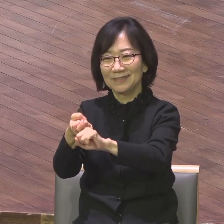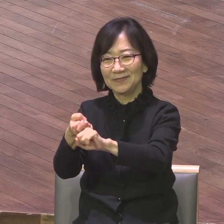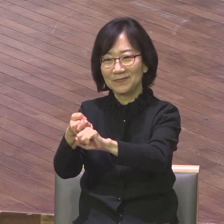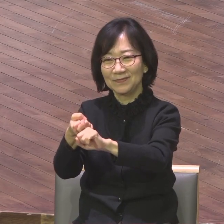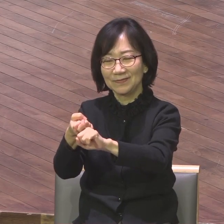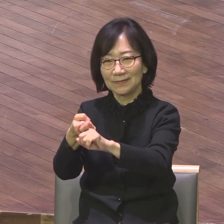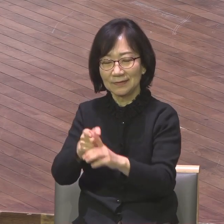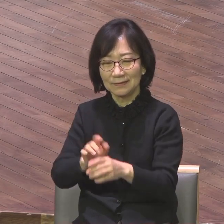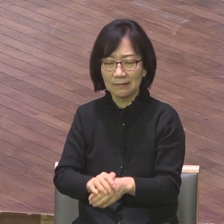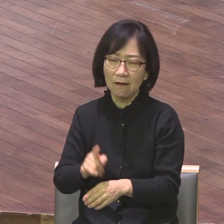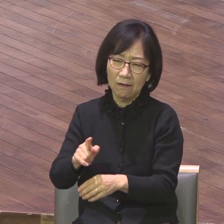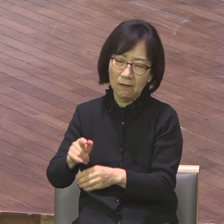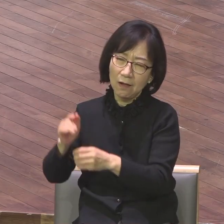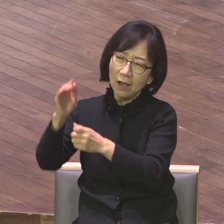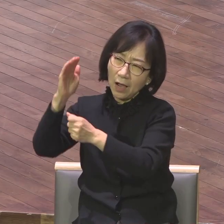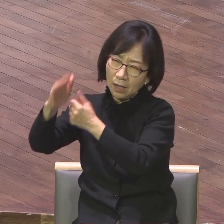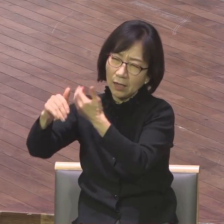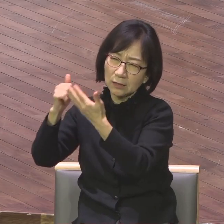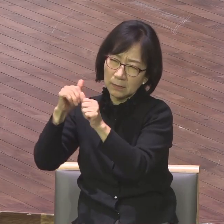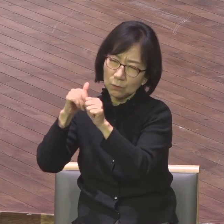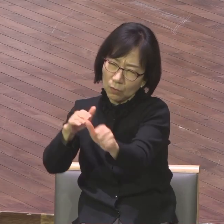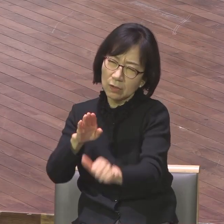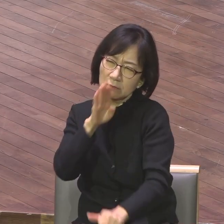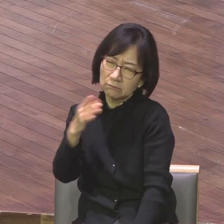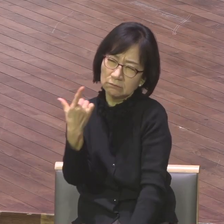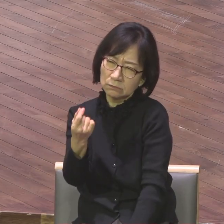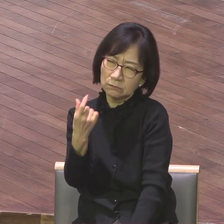하나님이 보낸 사람이 아니고는 저 할 수 없다.